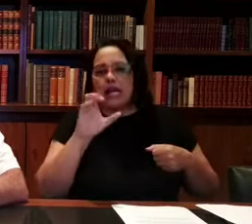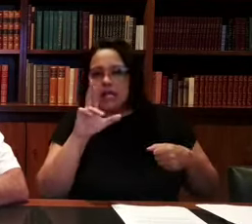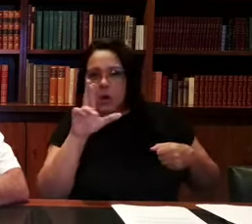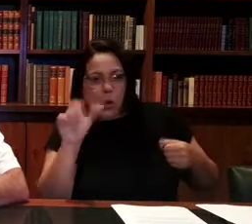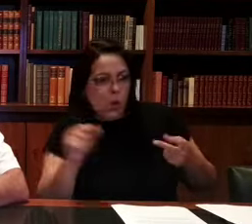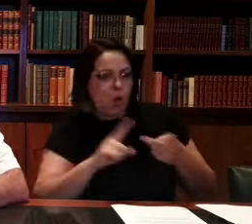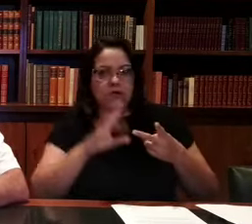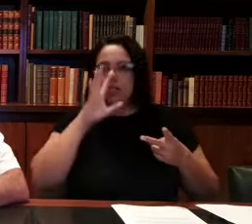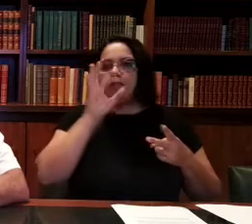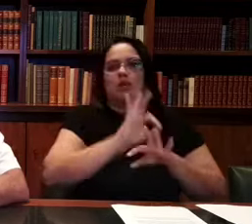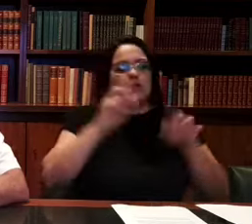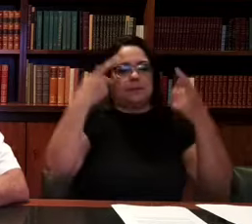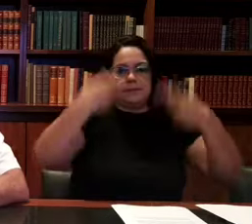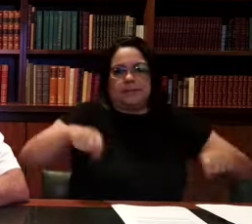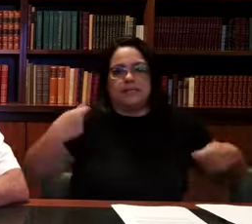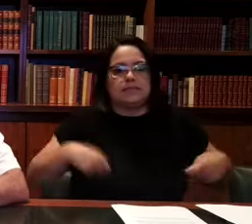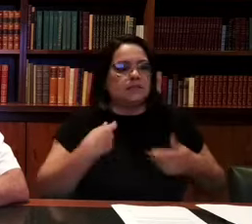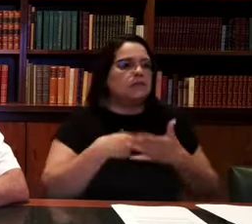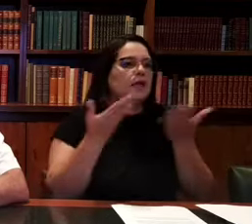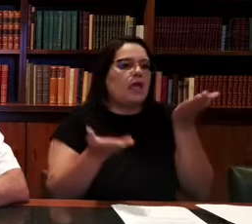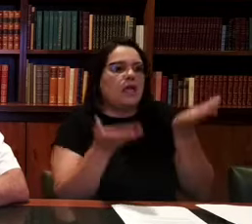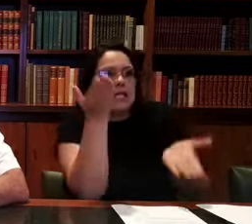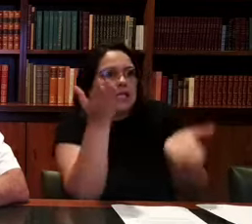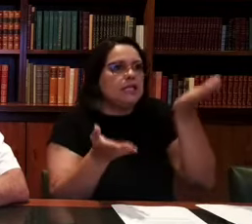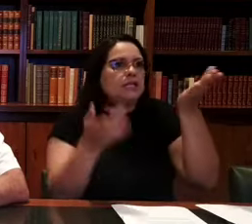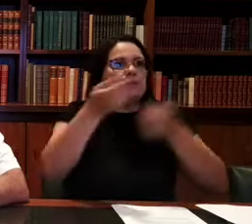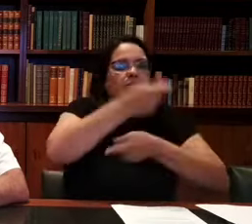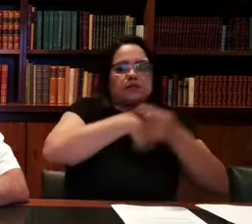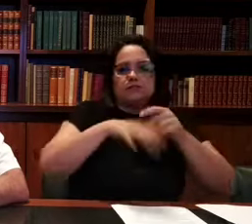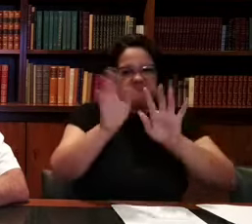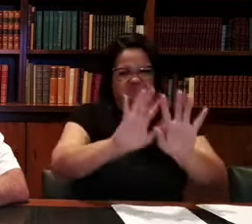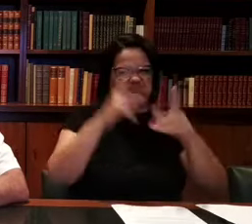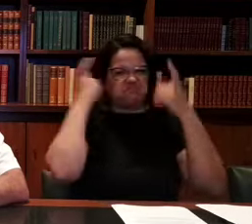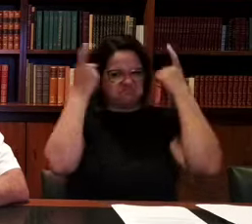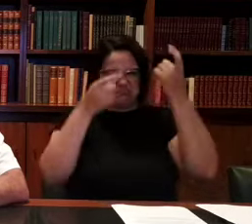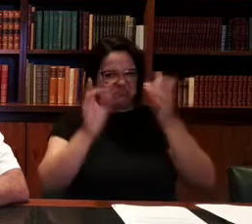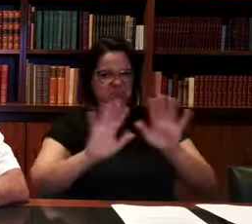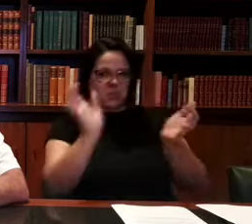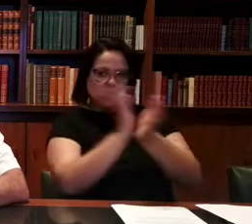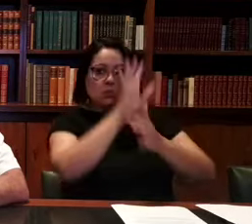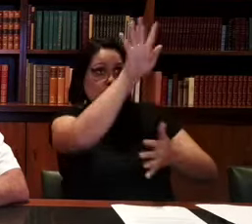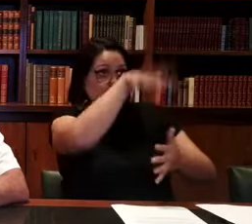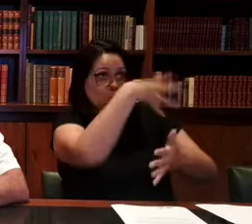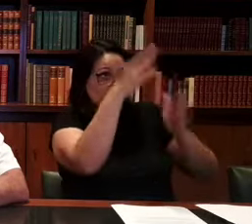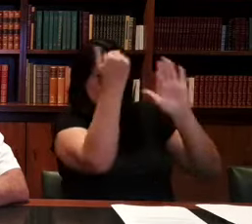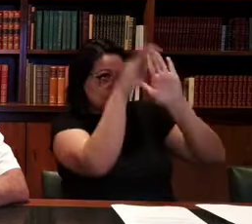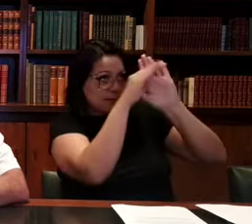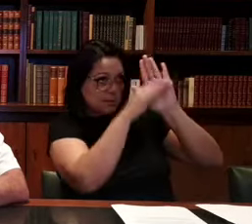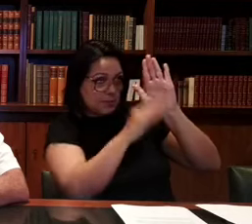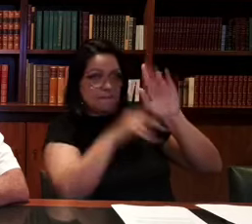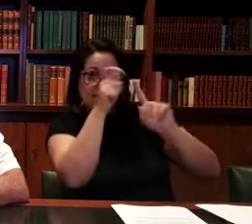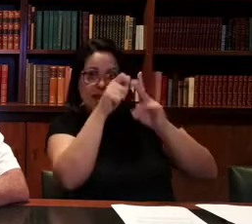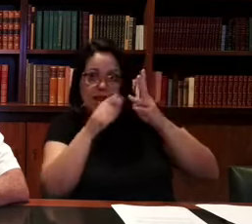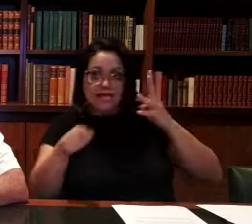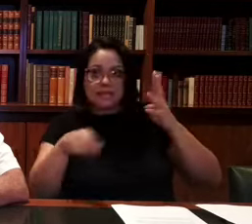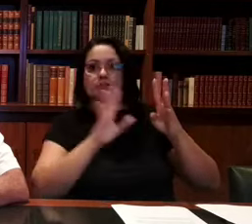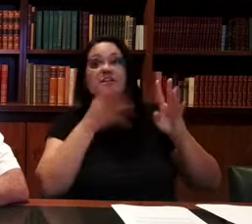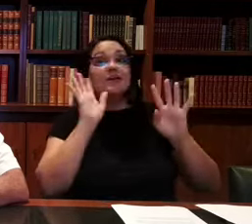é uma necessidade reequilíbrio econômico-financeiro E isso não vai ter Impacto nem nos cronogramas aliás aliás